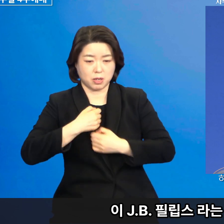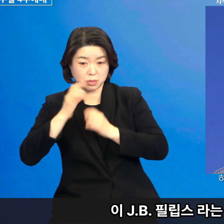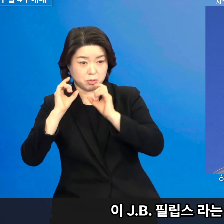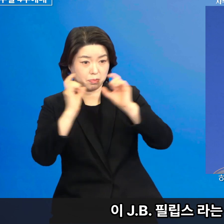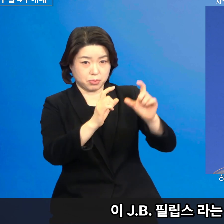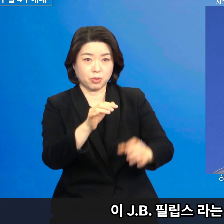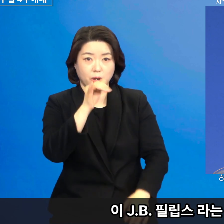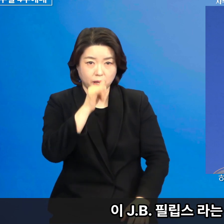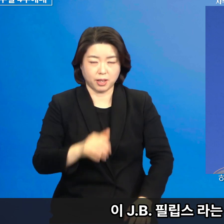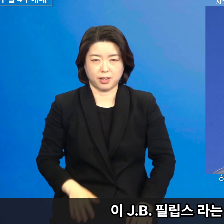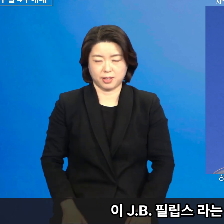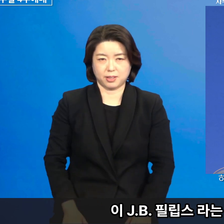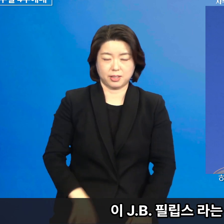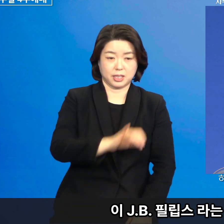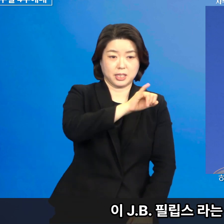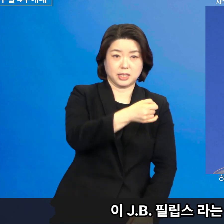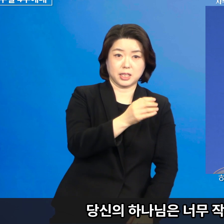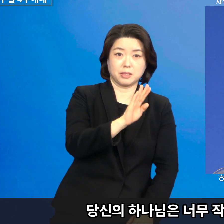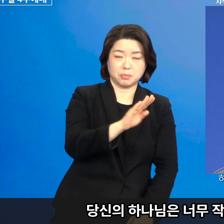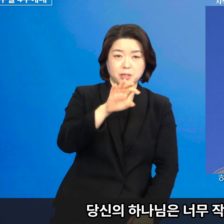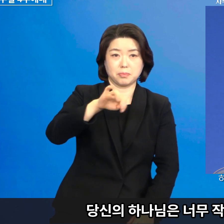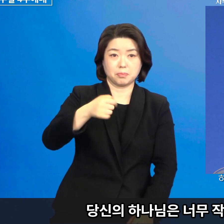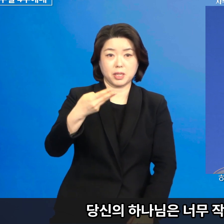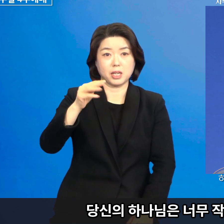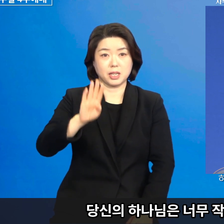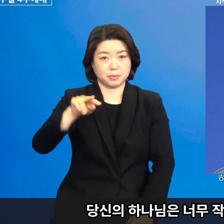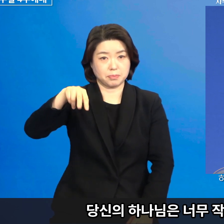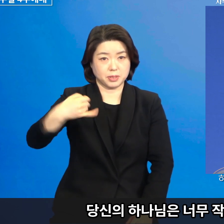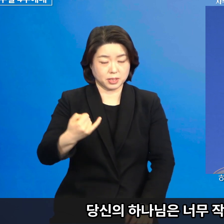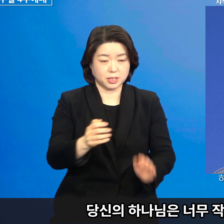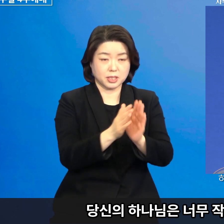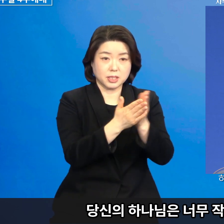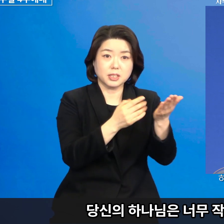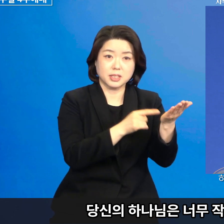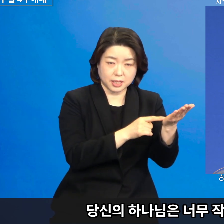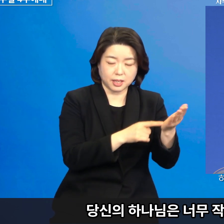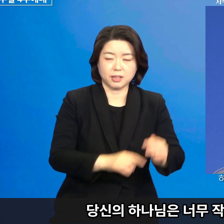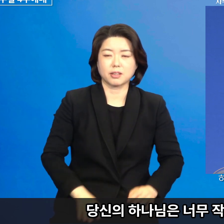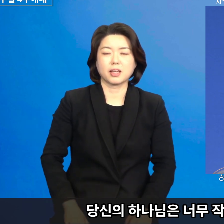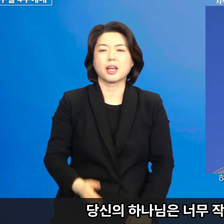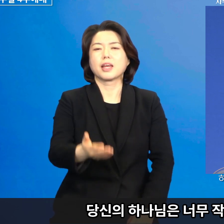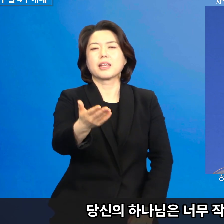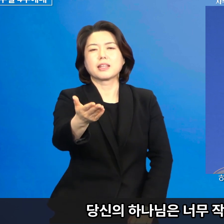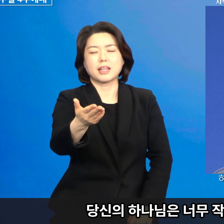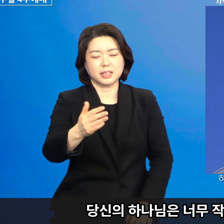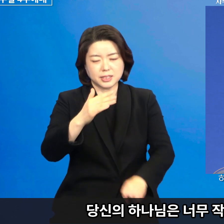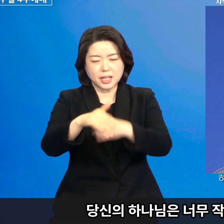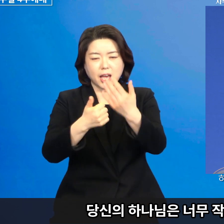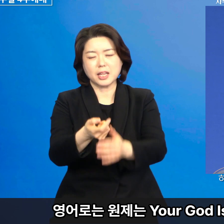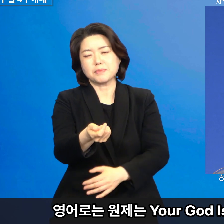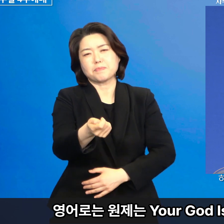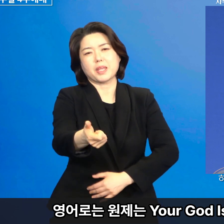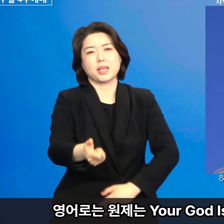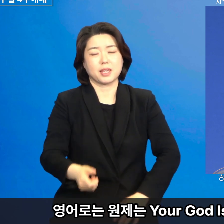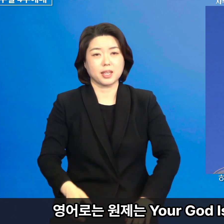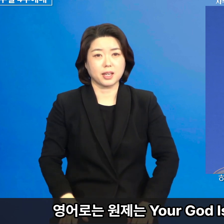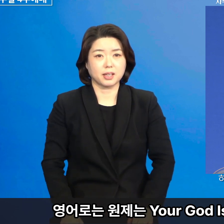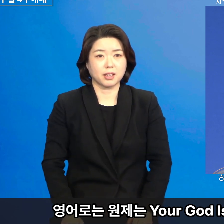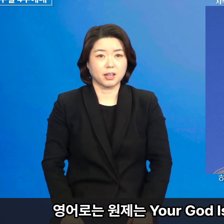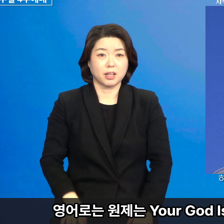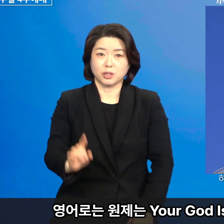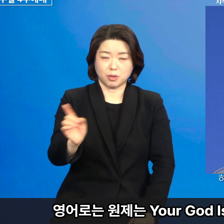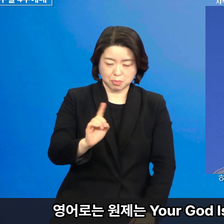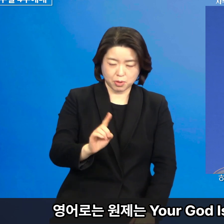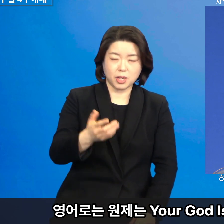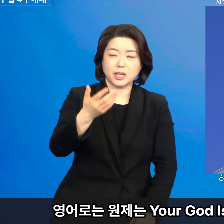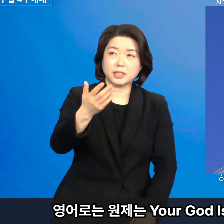이 J.B. 필립스라는 사람이 쓴 책 중에 당신의 하나님은 너무 작다라는 책이 있습니다. 영어로는 원제는